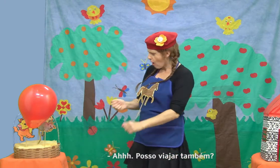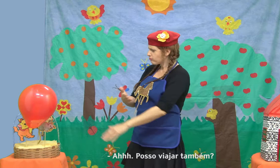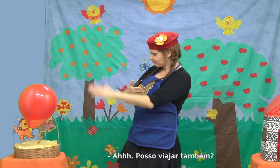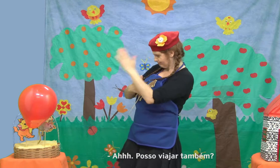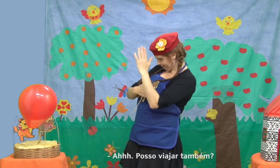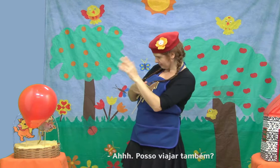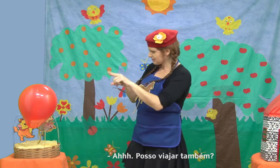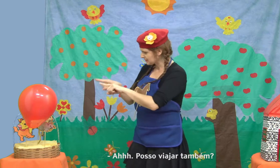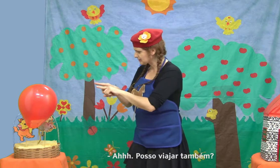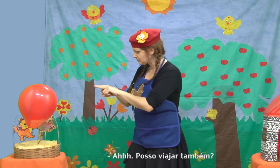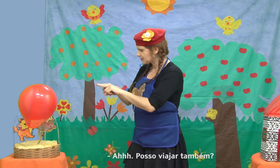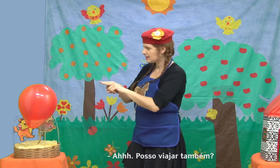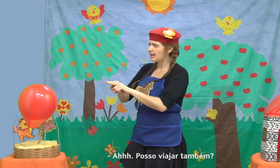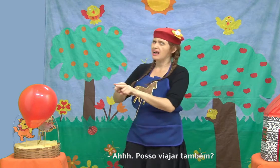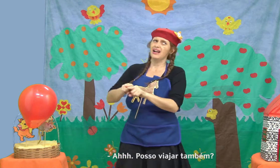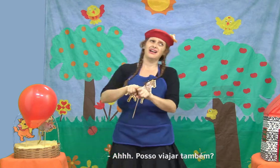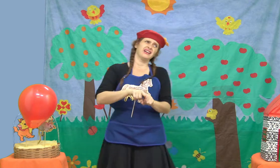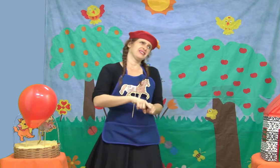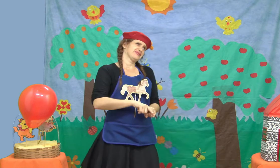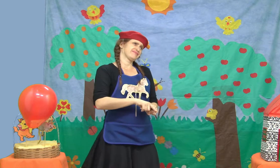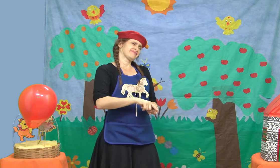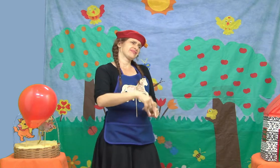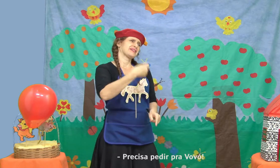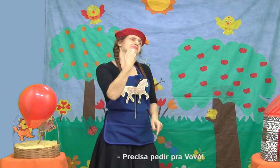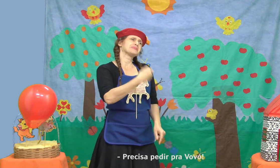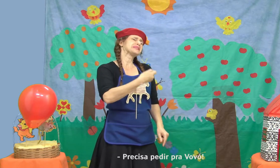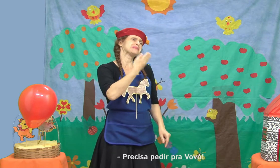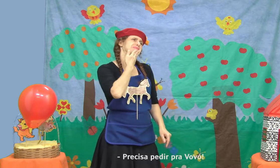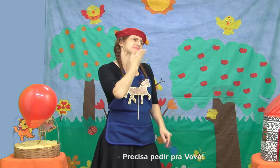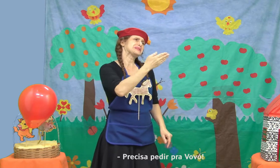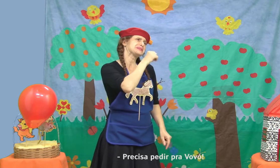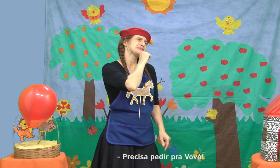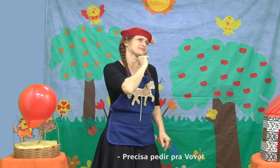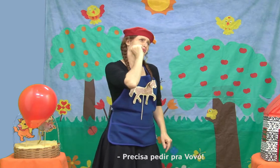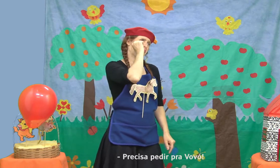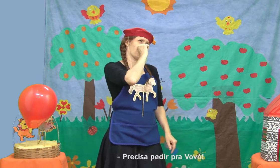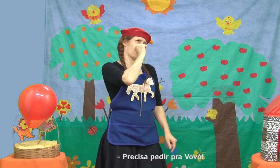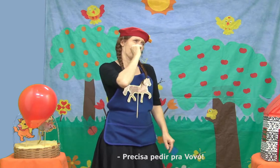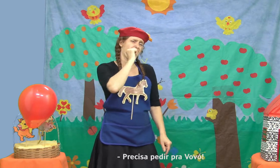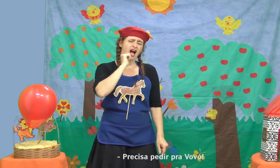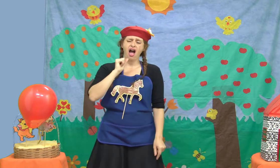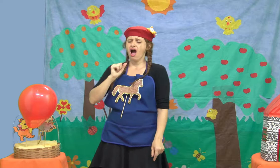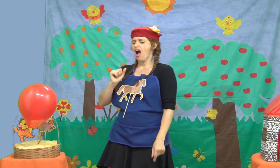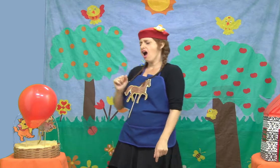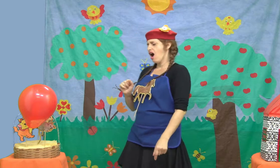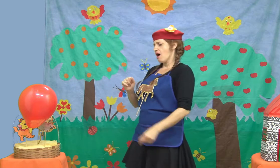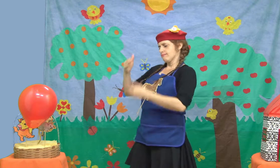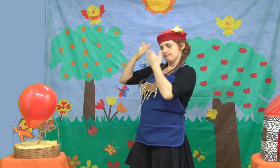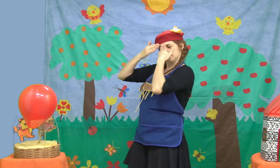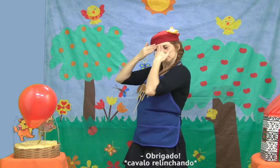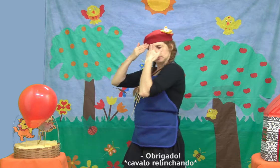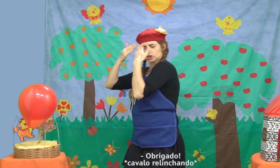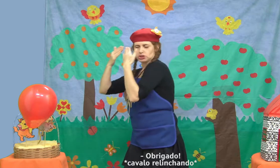posso viajar também precisa pedir pra favor obrigando